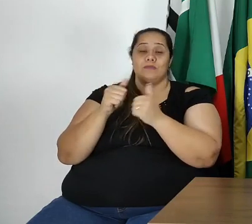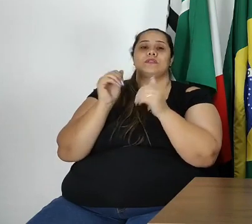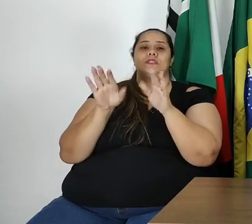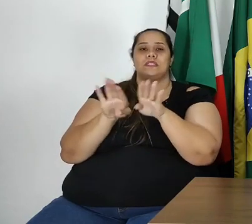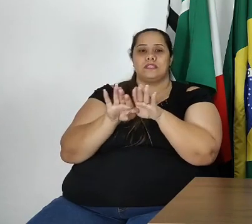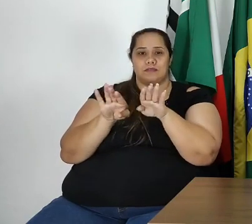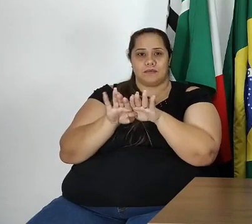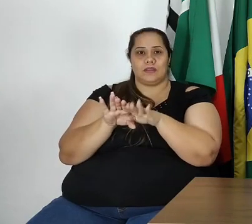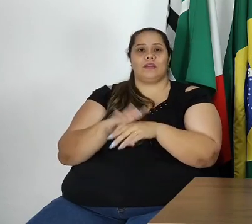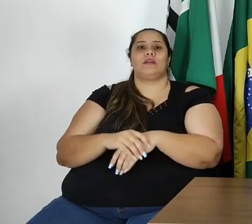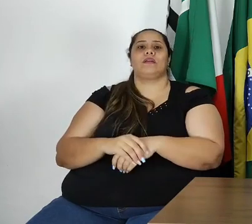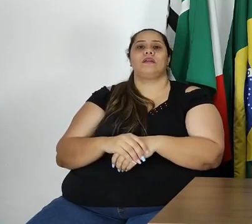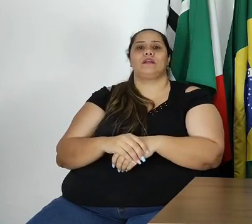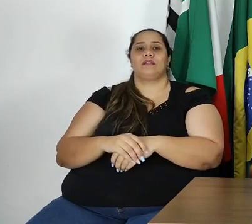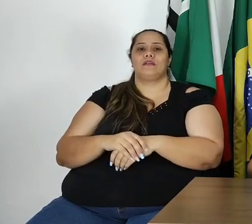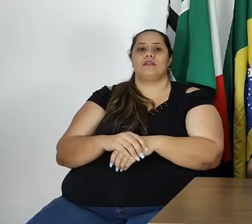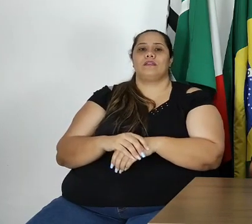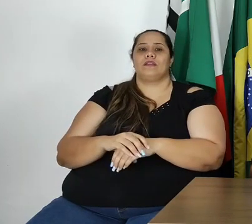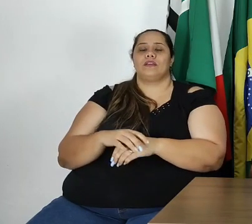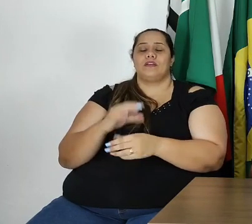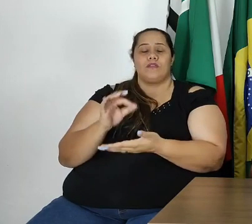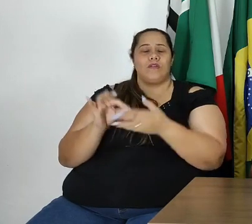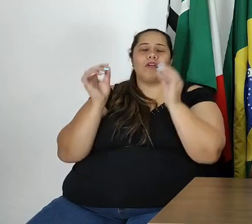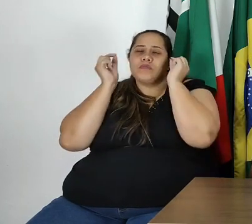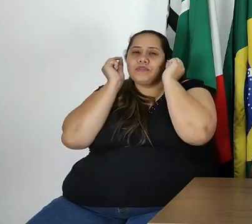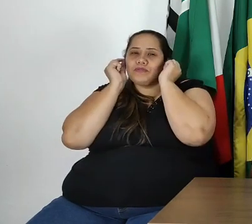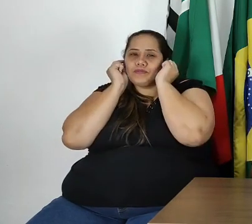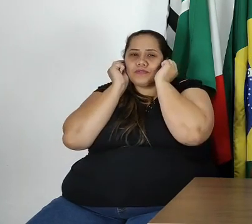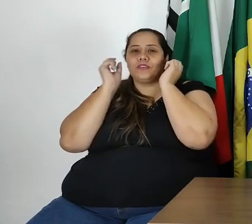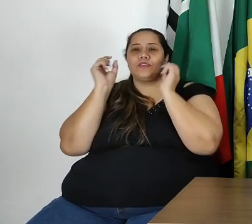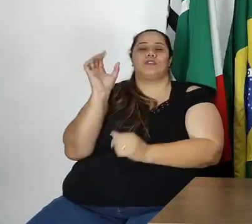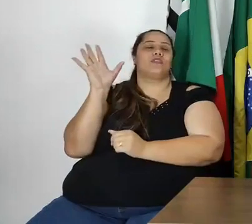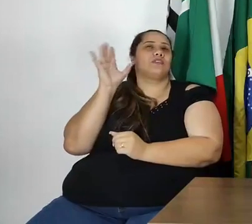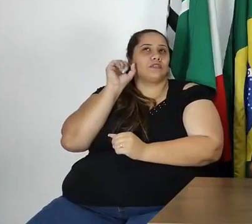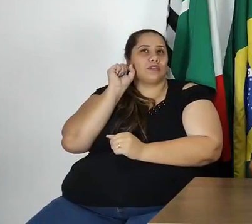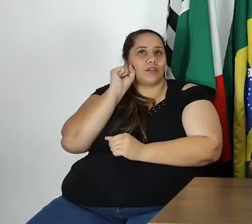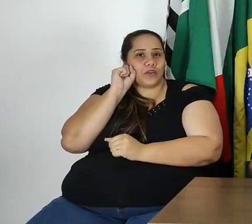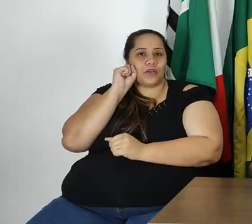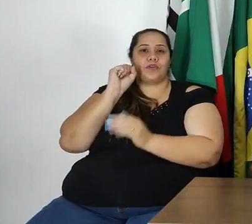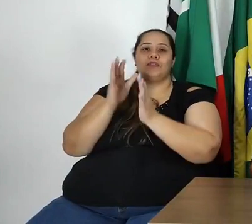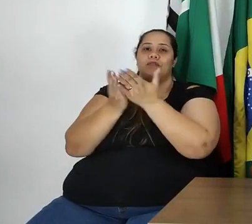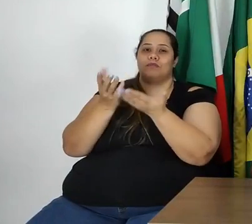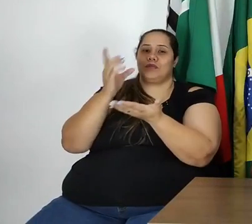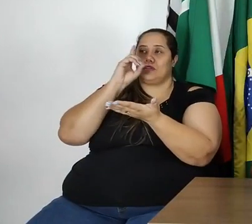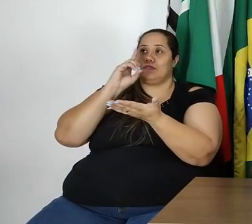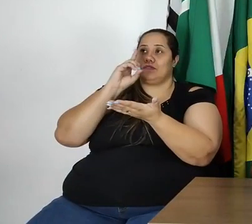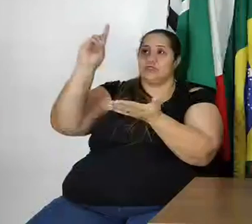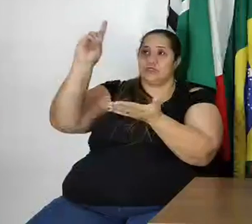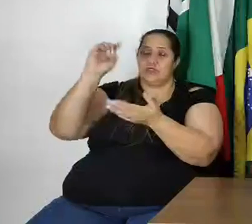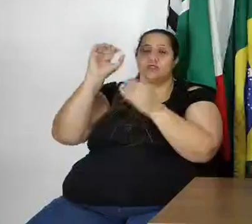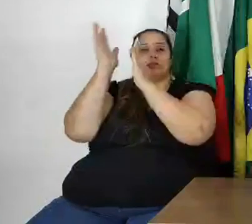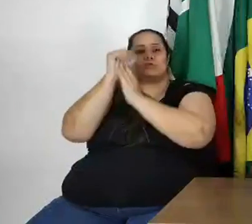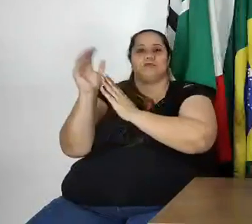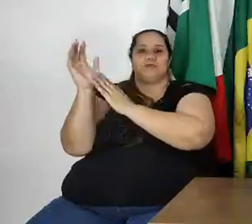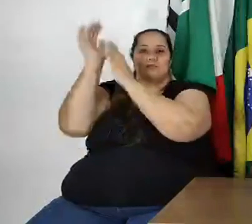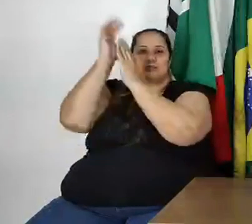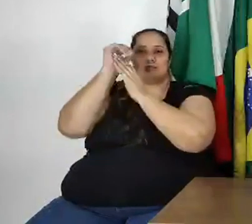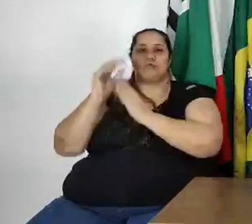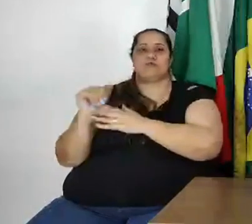tem um celular, compra um fone, vai lá ouvindo uma ministração, vai ouvindo um louvor, vai